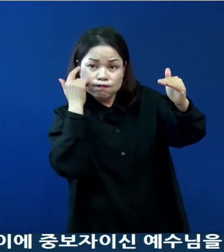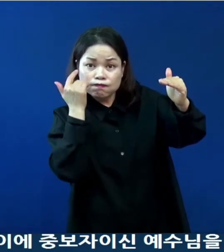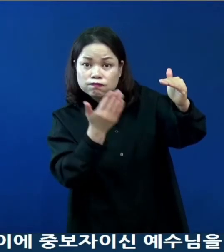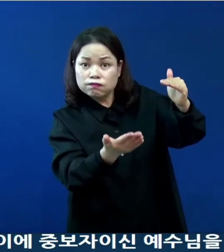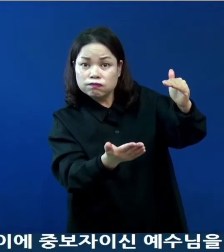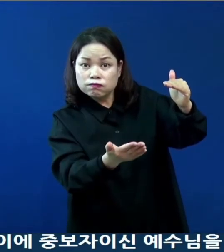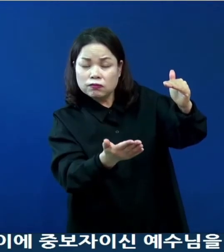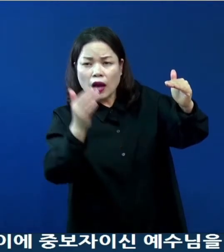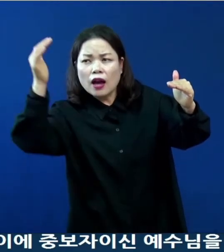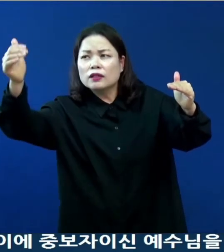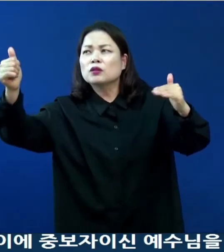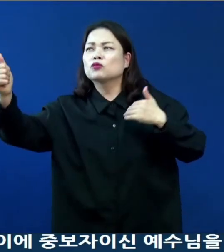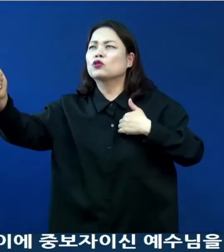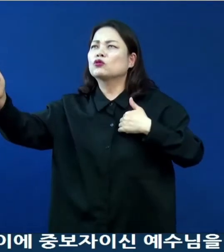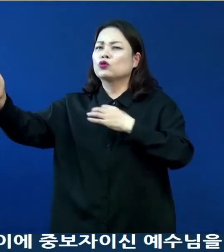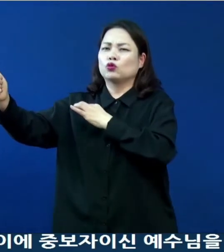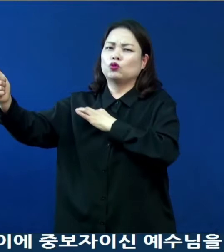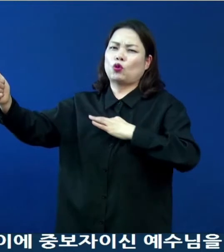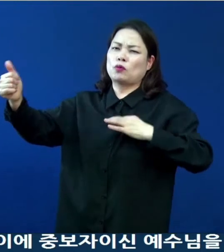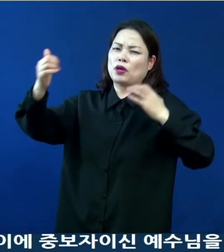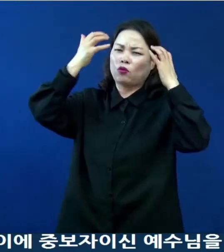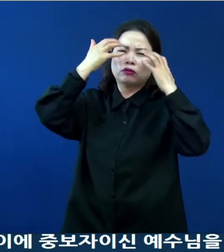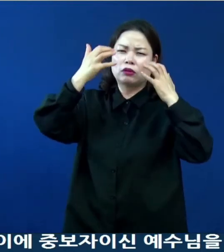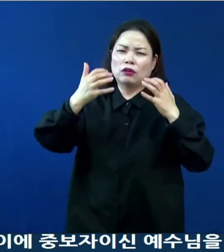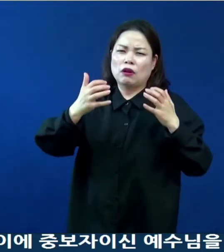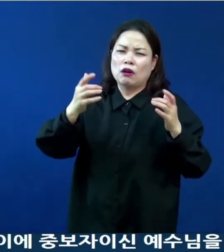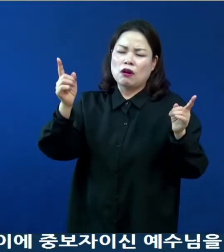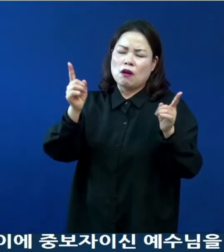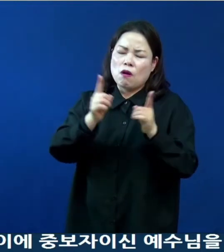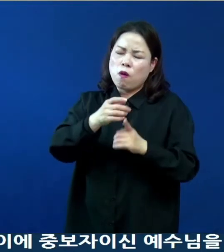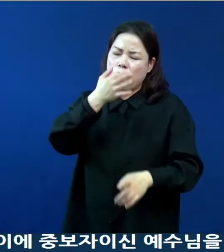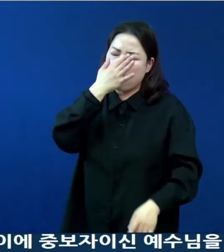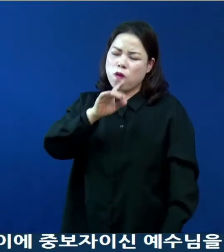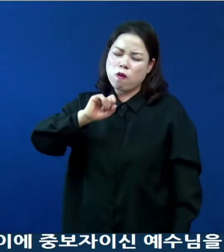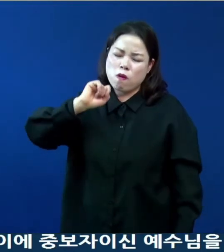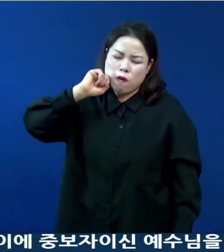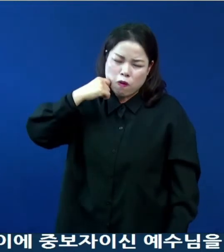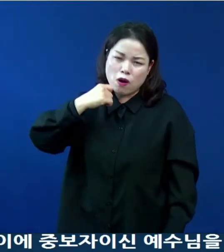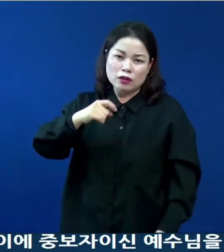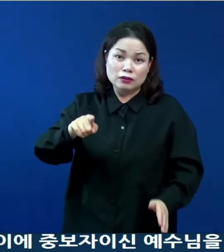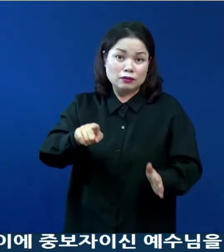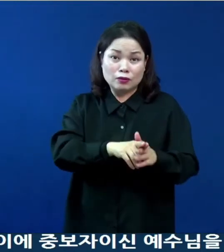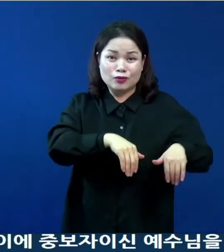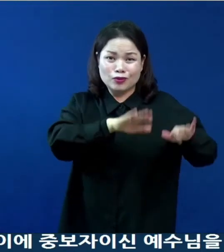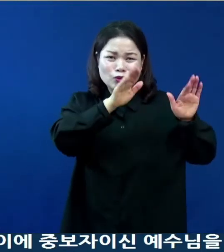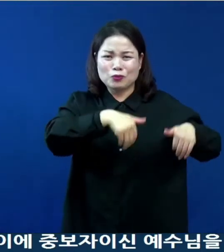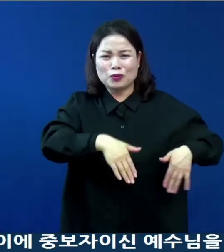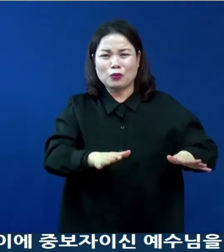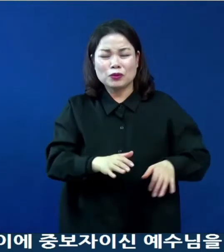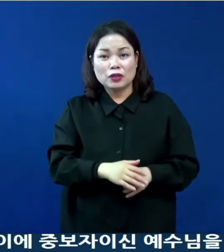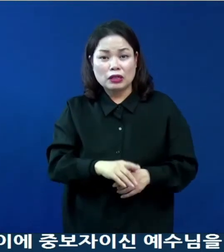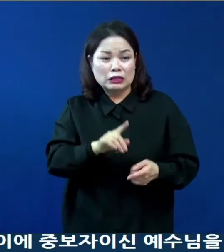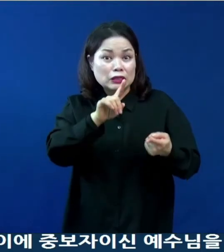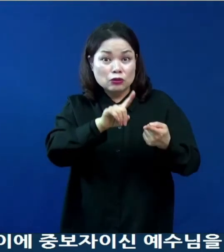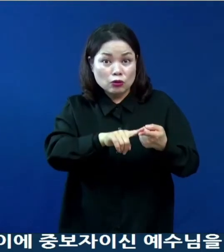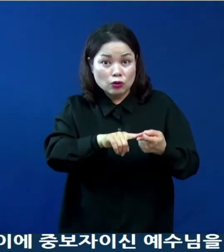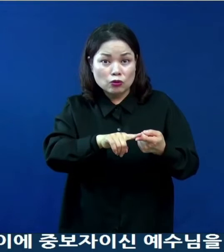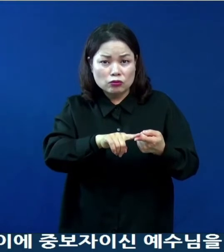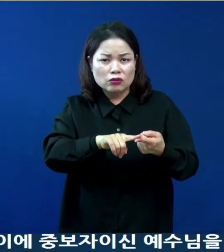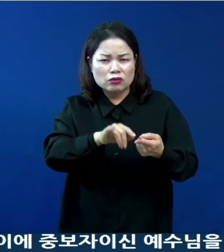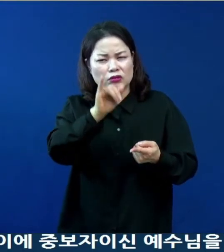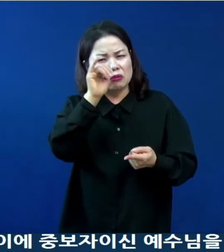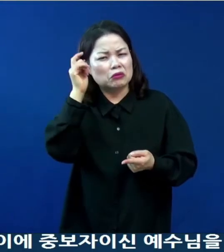어떤 분들은 하나님, 저는 욥이 당한 고난은 정말 싫습니다, 신앙적 성숙도 필요 없습니다, 그냥 이대로가 좋습니다 라는 분도 계실